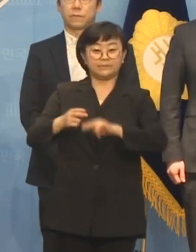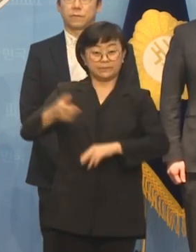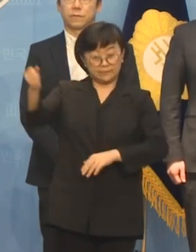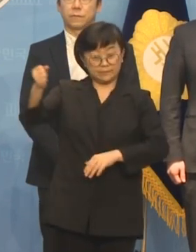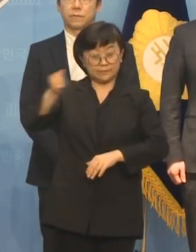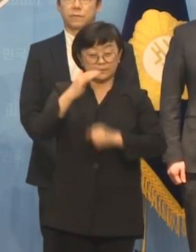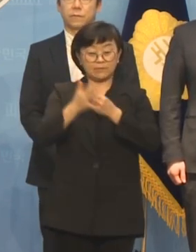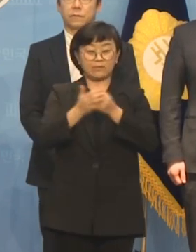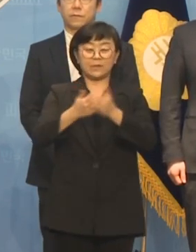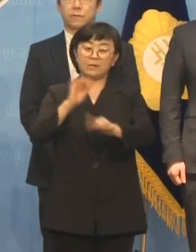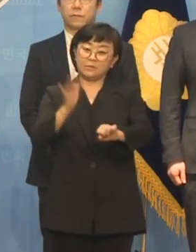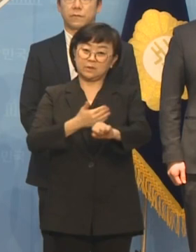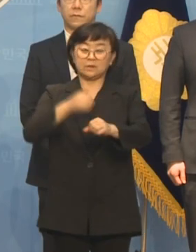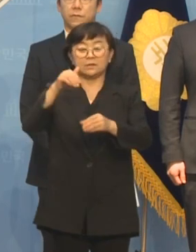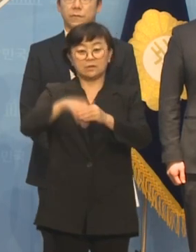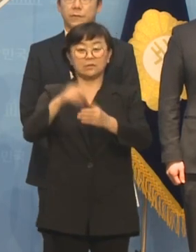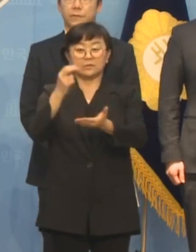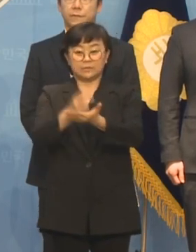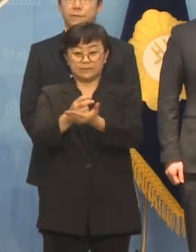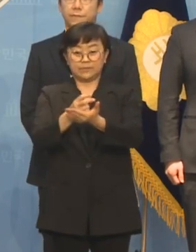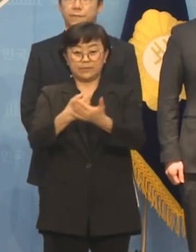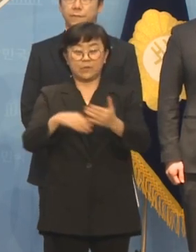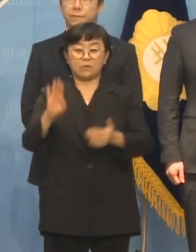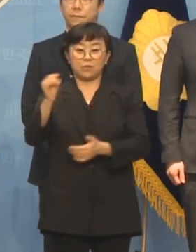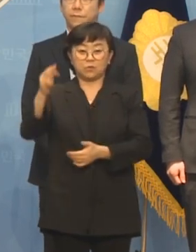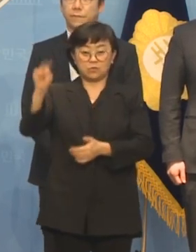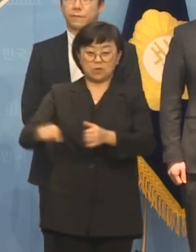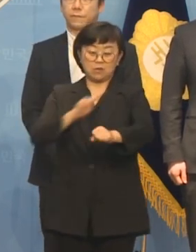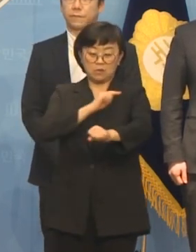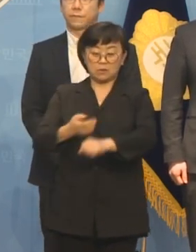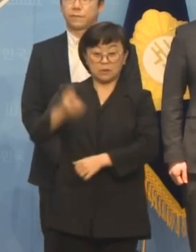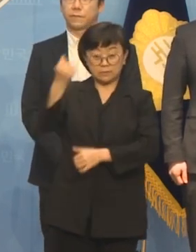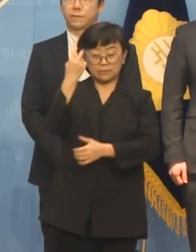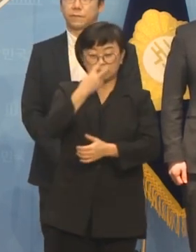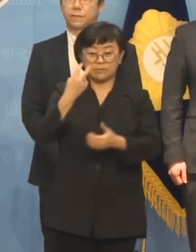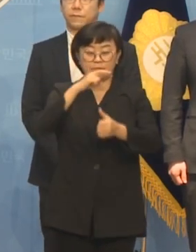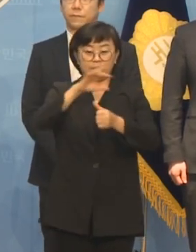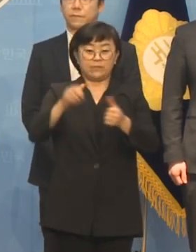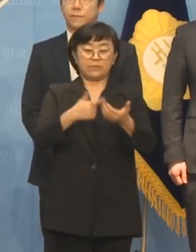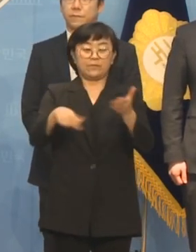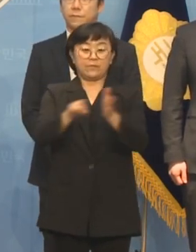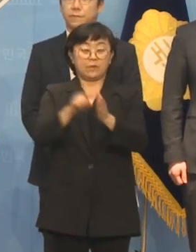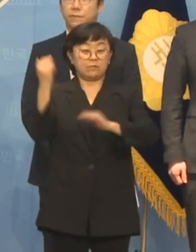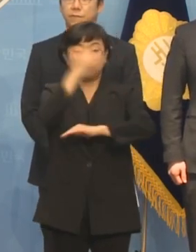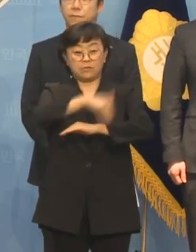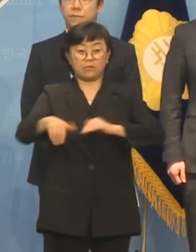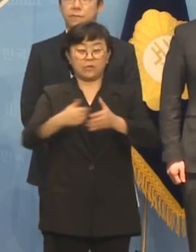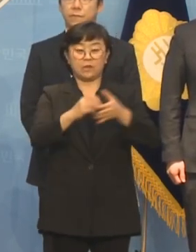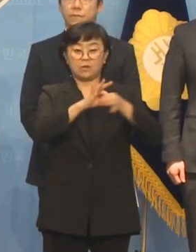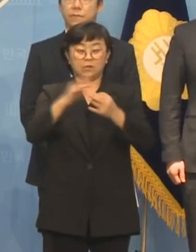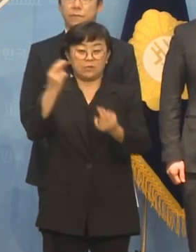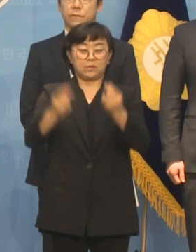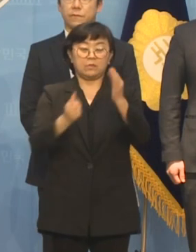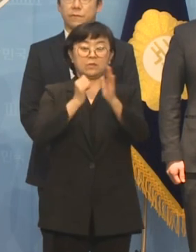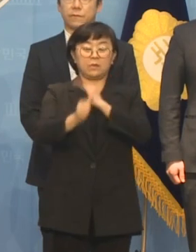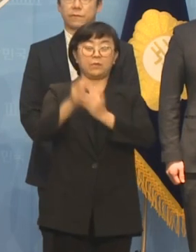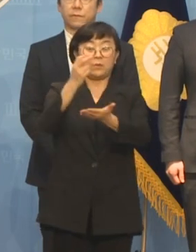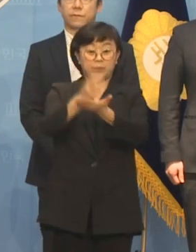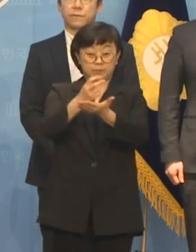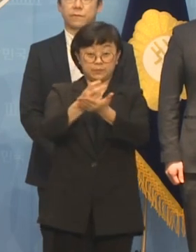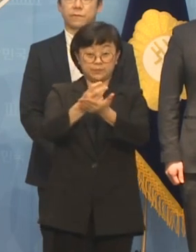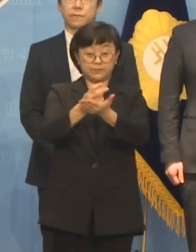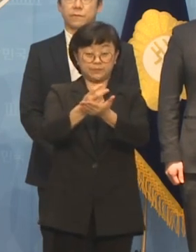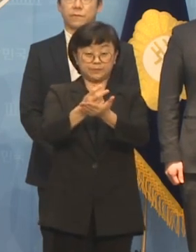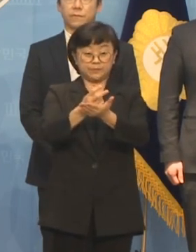가져가는 잘못된 선거제도로 보수의 기득권을 수호하려는 이 계획에 연동형 비례대표제를 지켜야